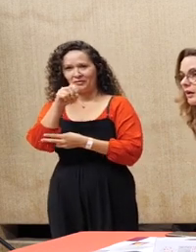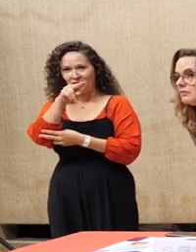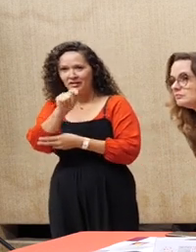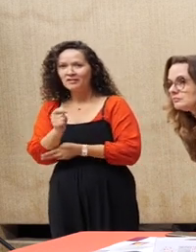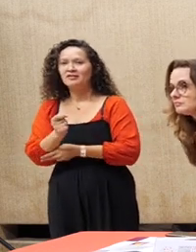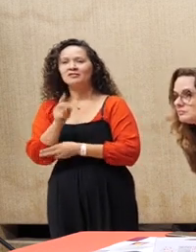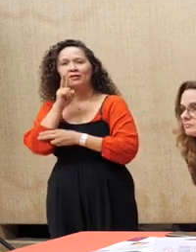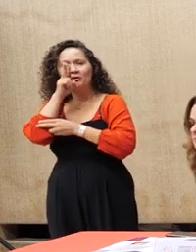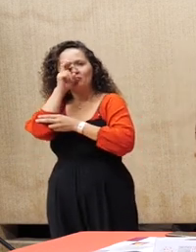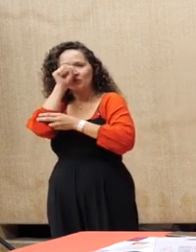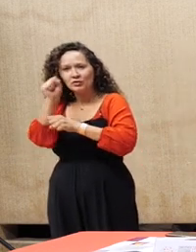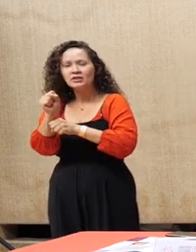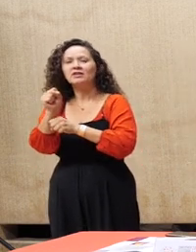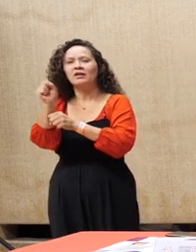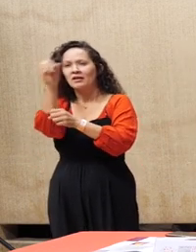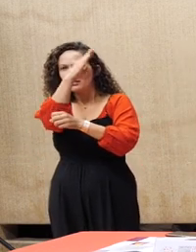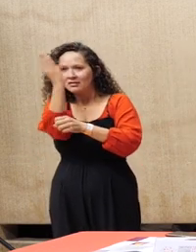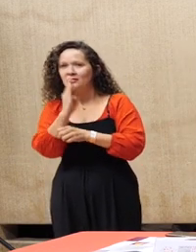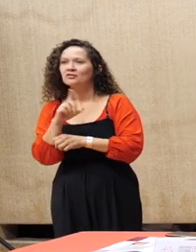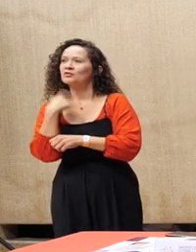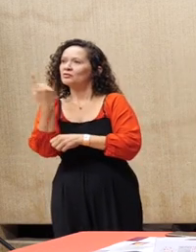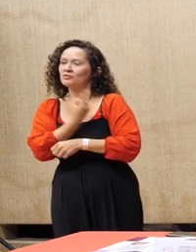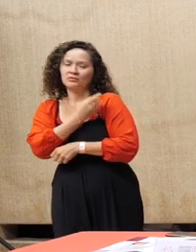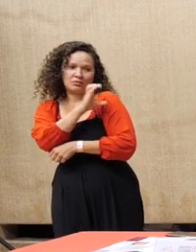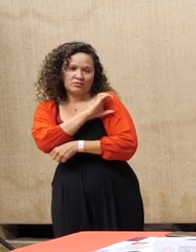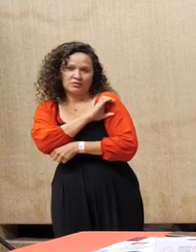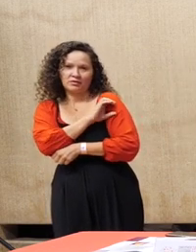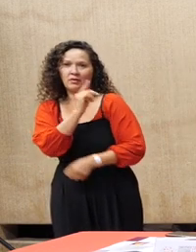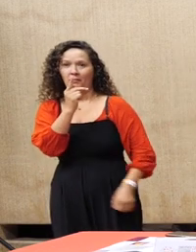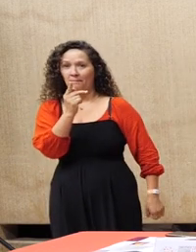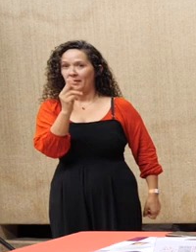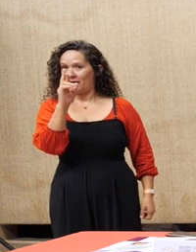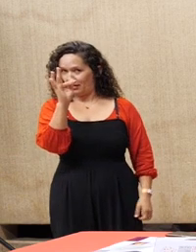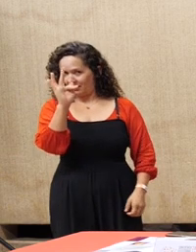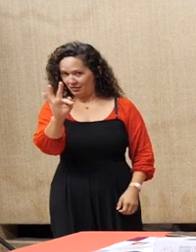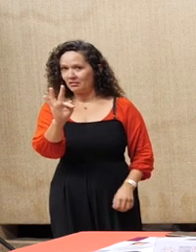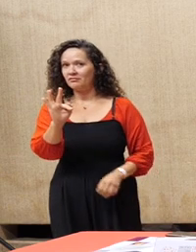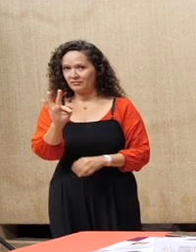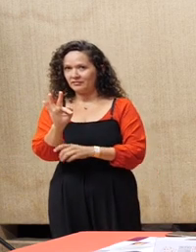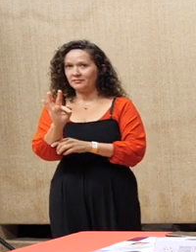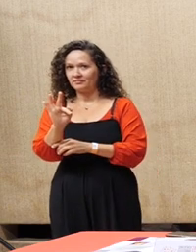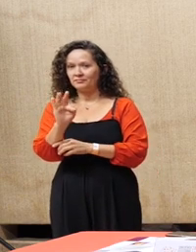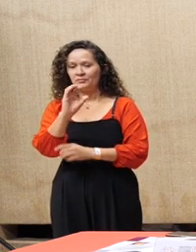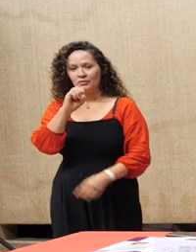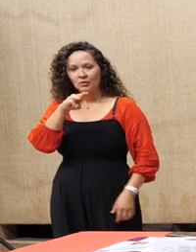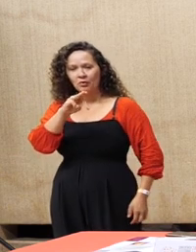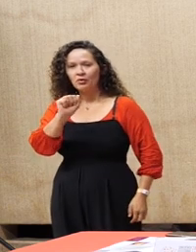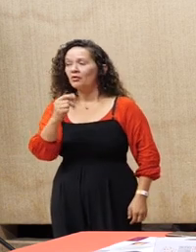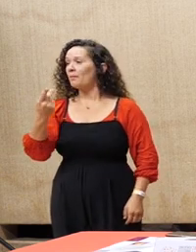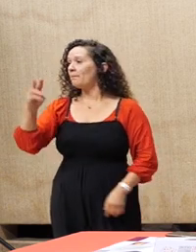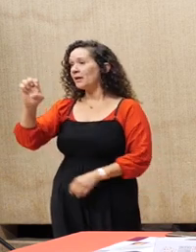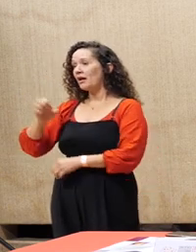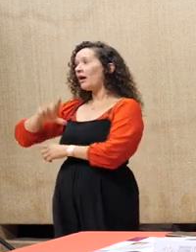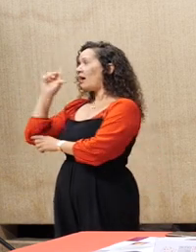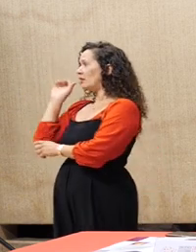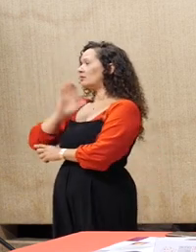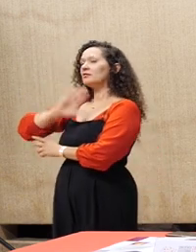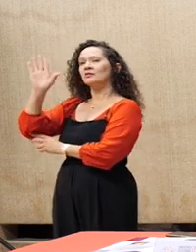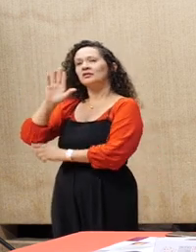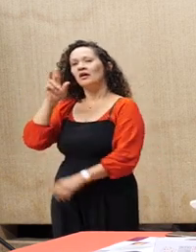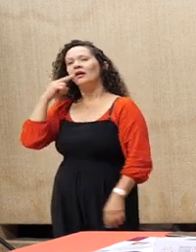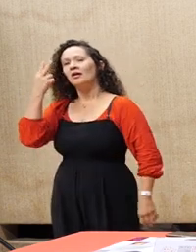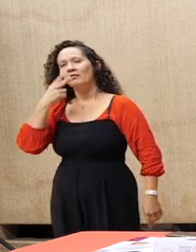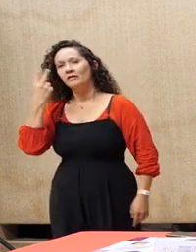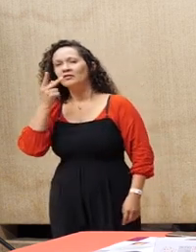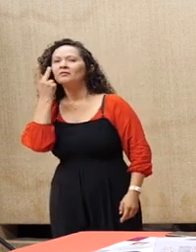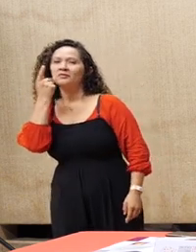Força Nacional, Fabrício Colombo, nosso diretor da escola da PRF, Colombo Cirqueira, nosso pré-candidato, né, a vereador